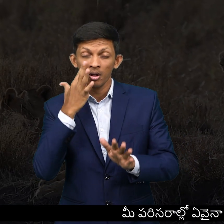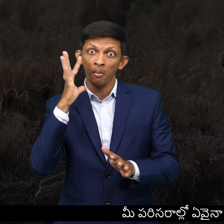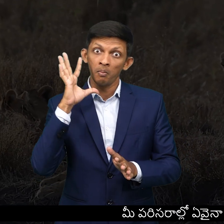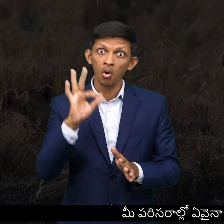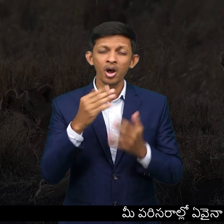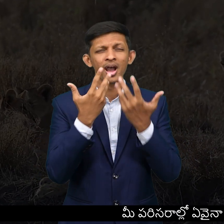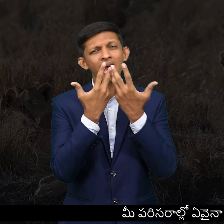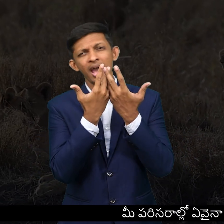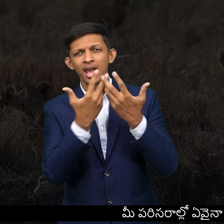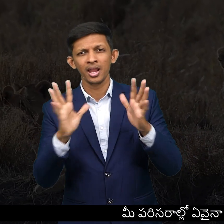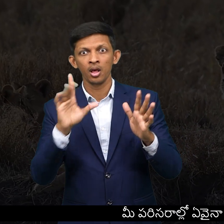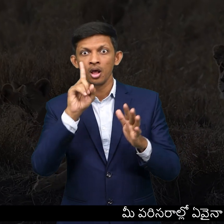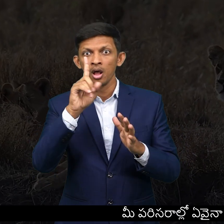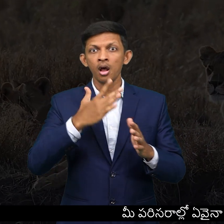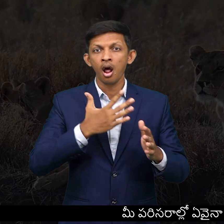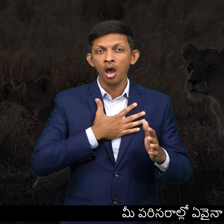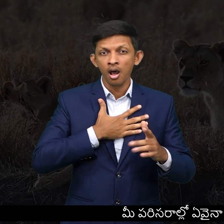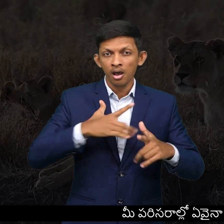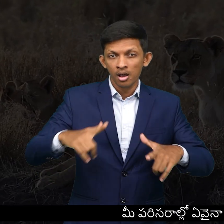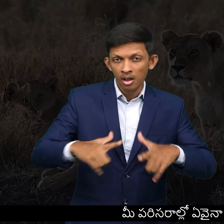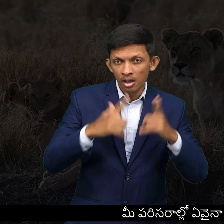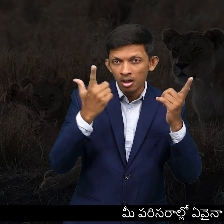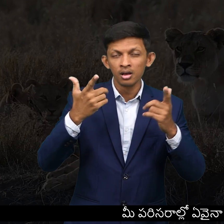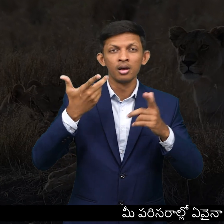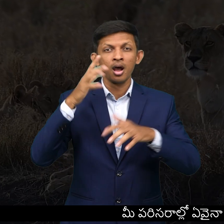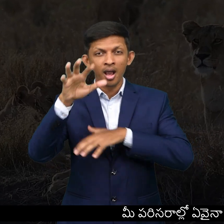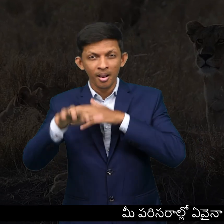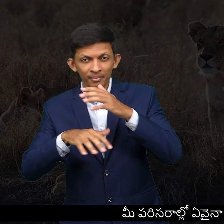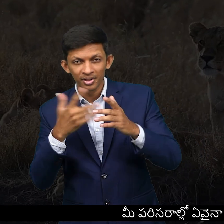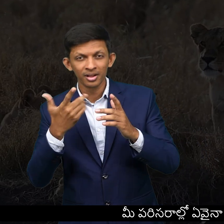పరిసరాల్లో ఏవైనా జీవరాశులను గమనించారా?